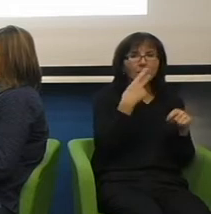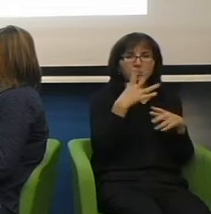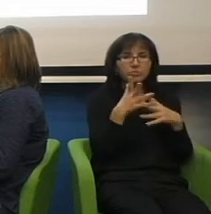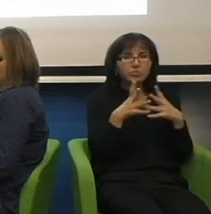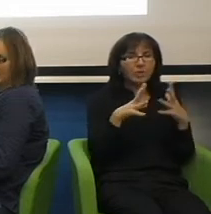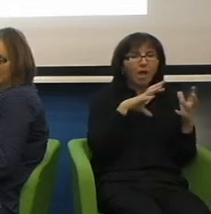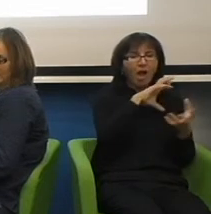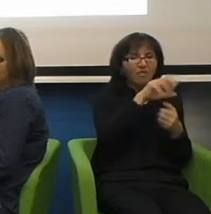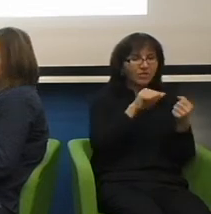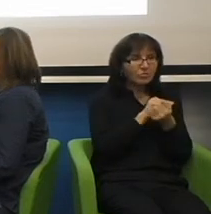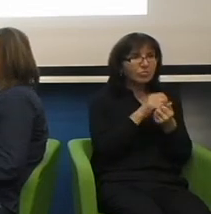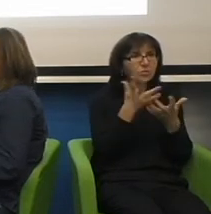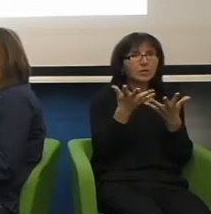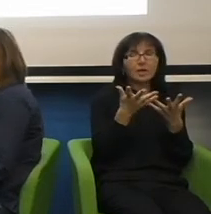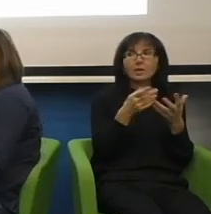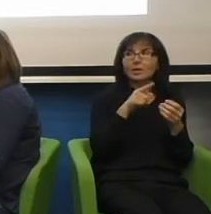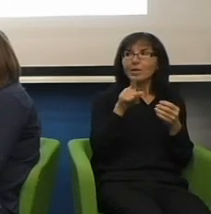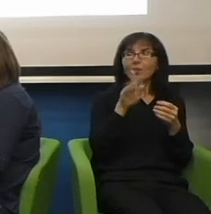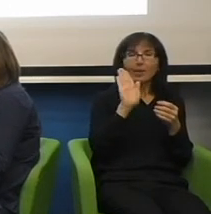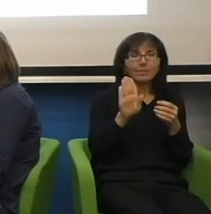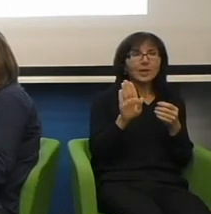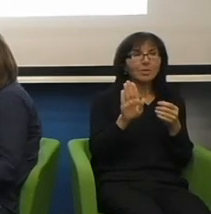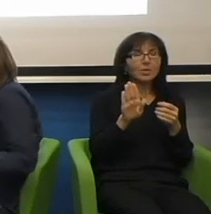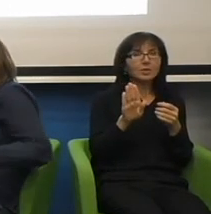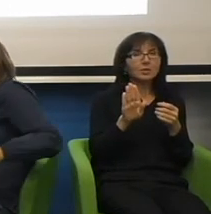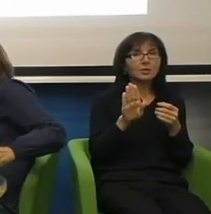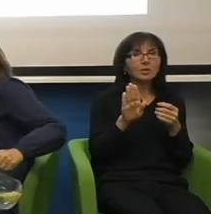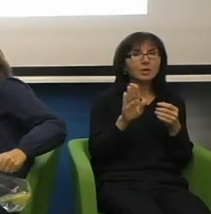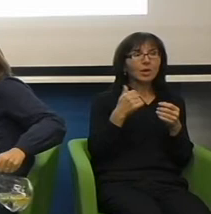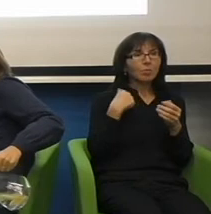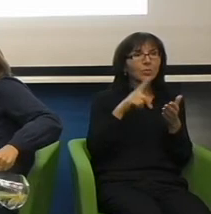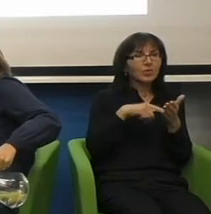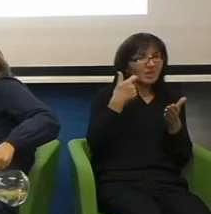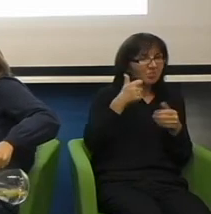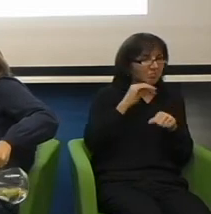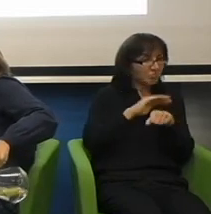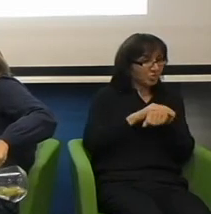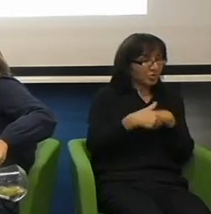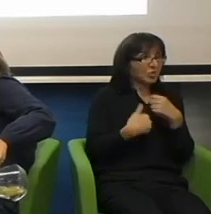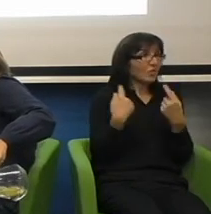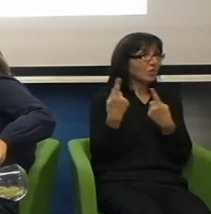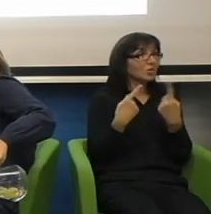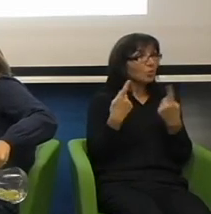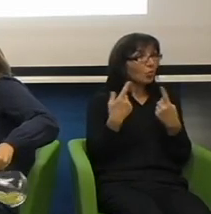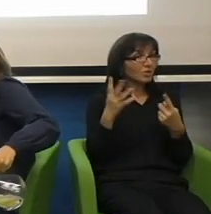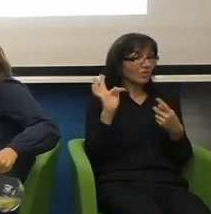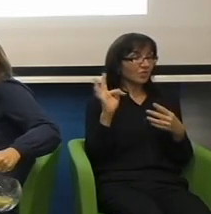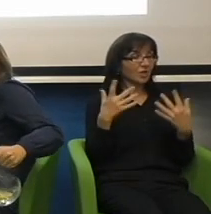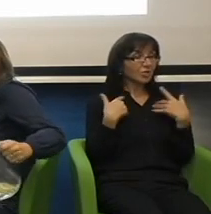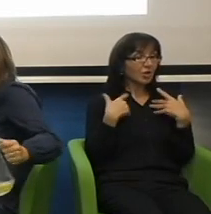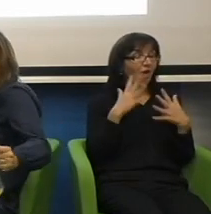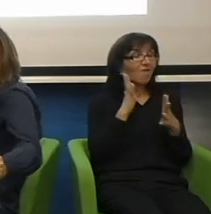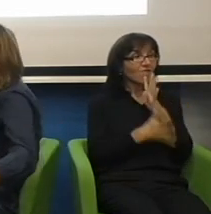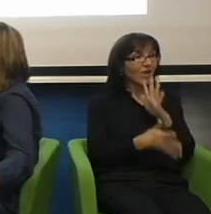rzecz, że ona miała, że paradoksalnie ja mam takie wrażenie, że to był jeden ze szczęśliwszych momentów znowu w jej życiu, kiedy ona o coś